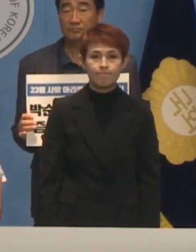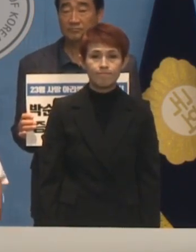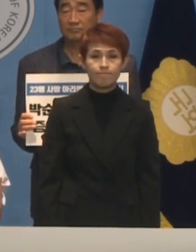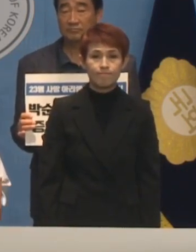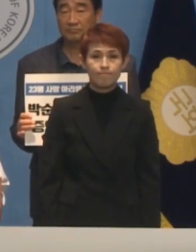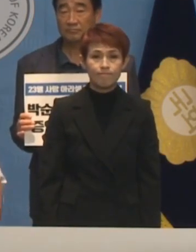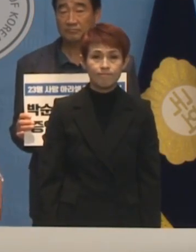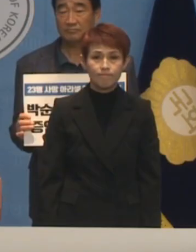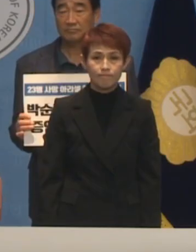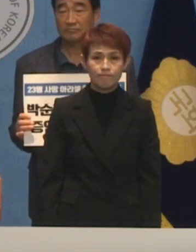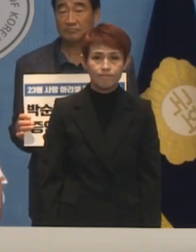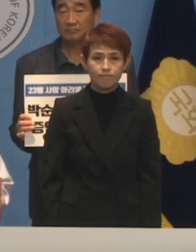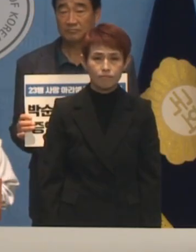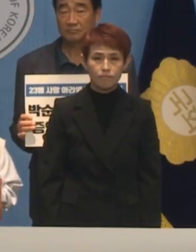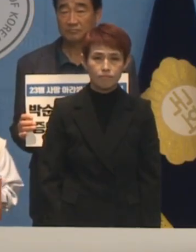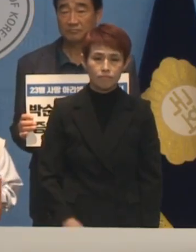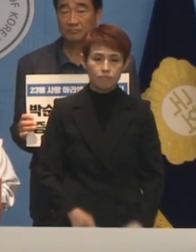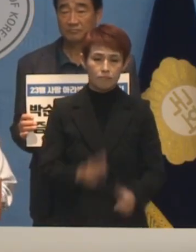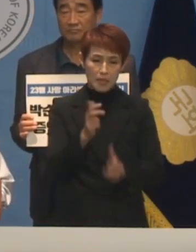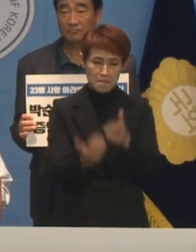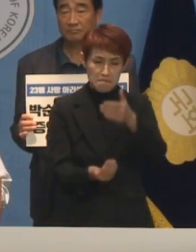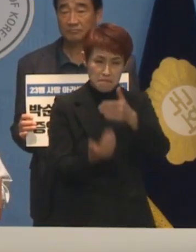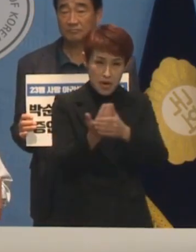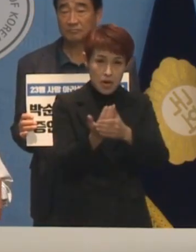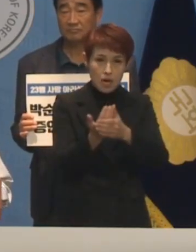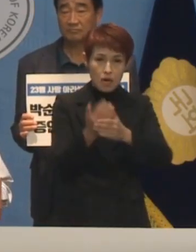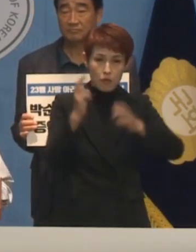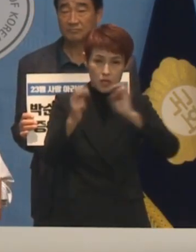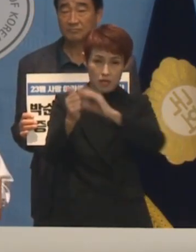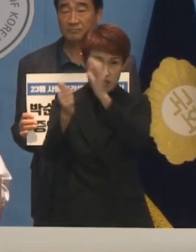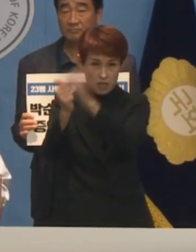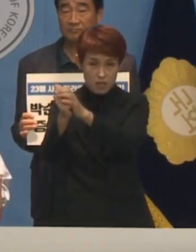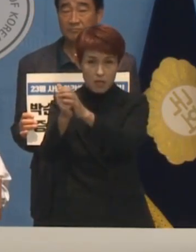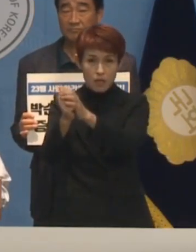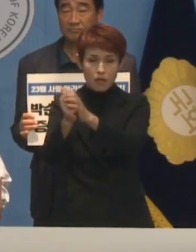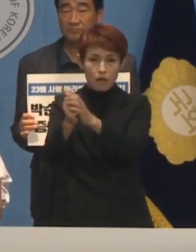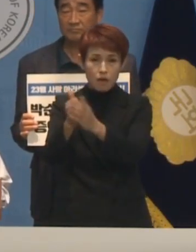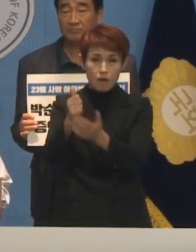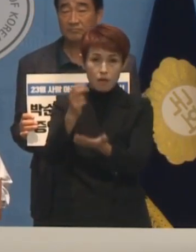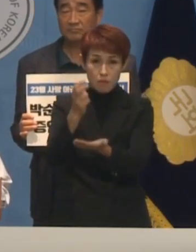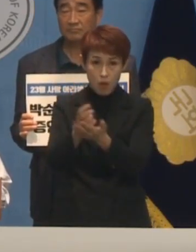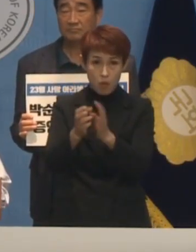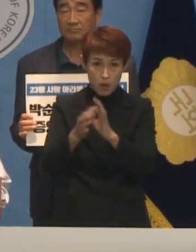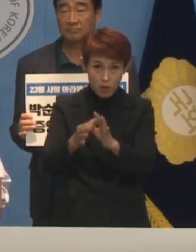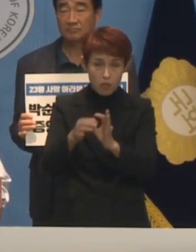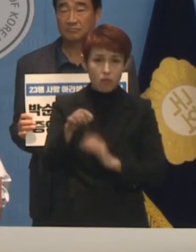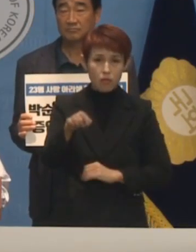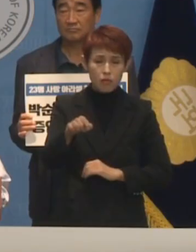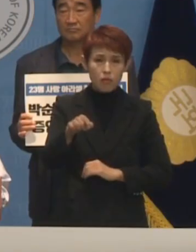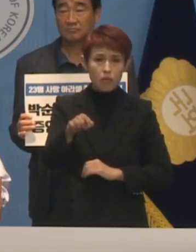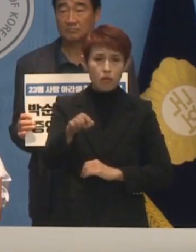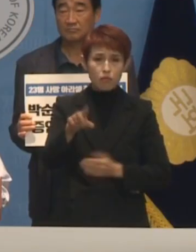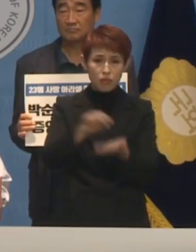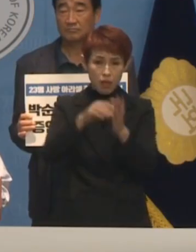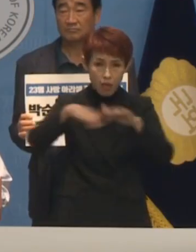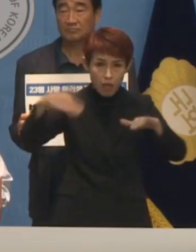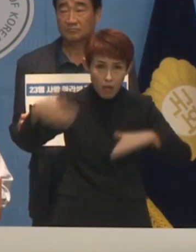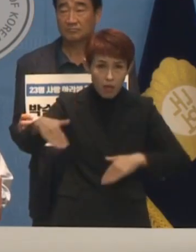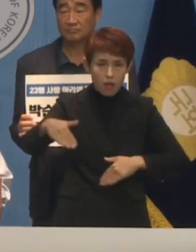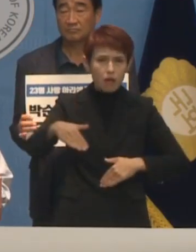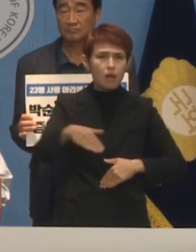네, 중대재해처벌법 제정 이후에 아리셀 중대재해는 23명의 노동자가 산업재해로 사망한